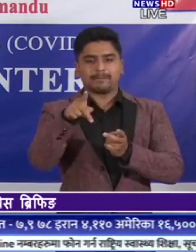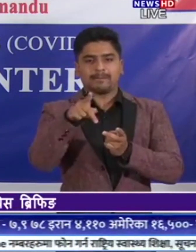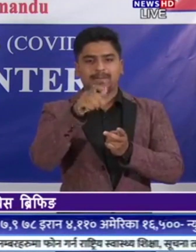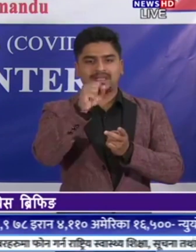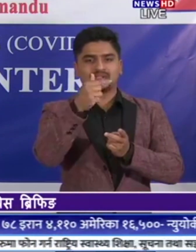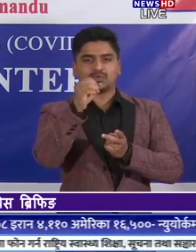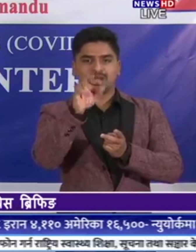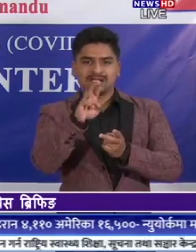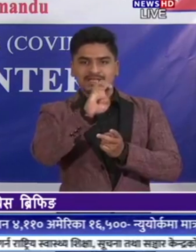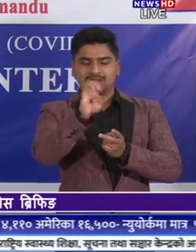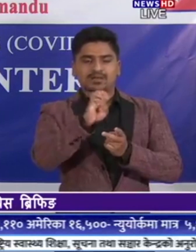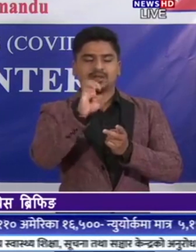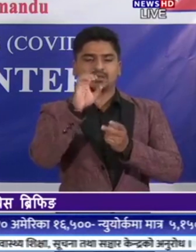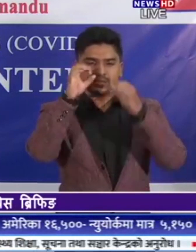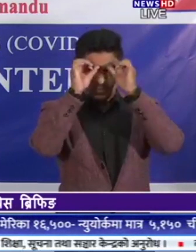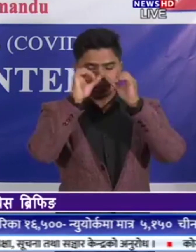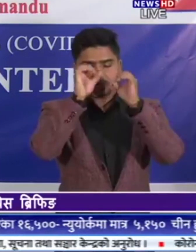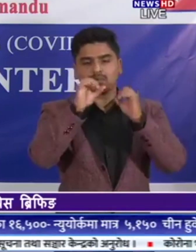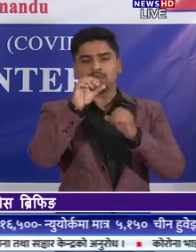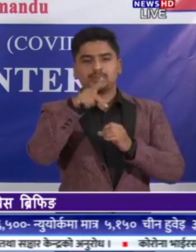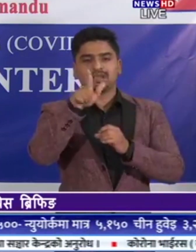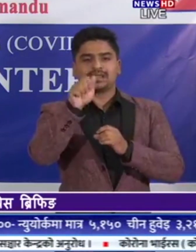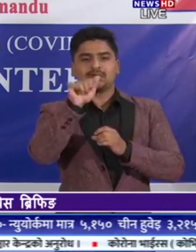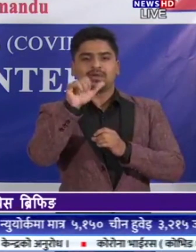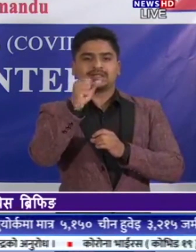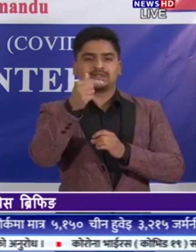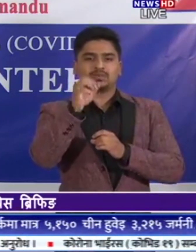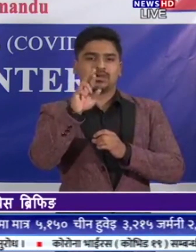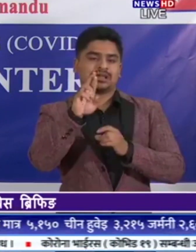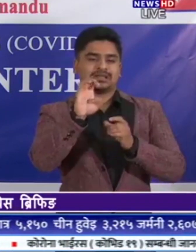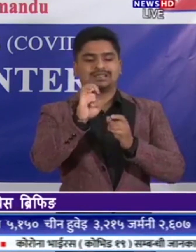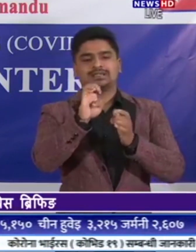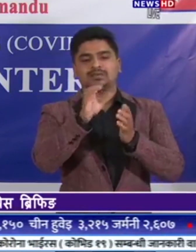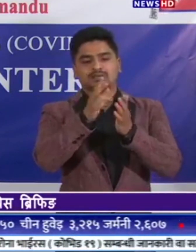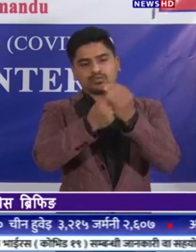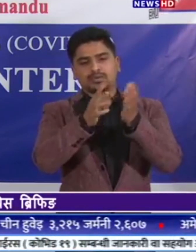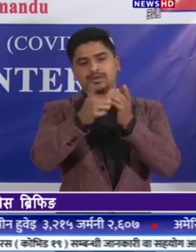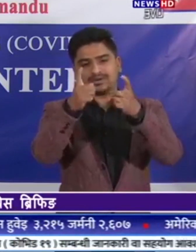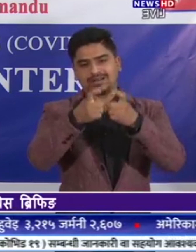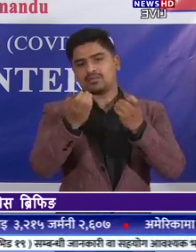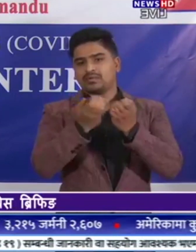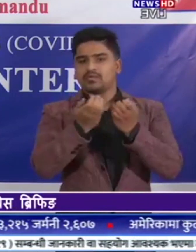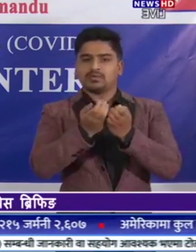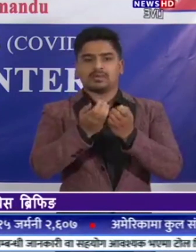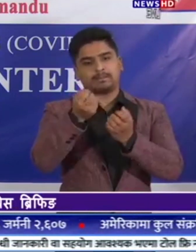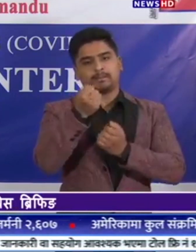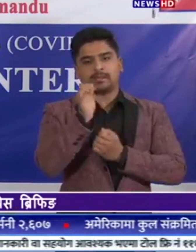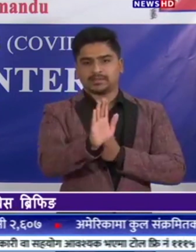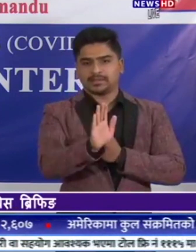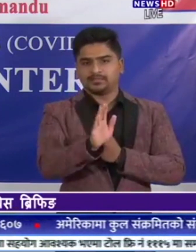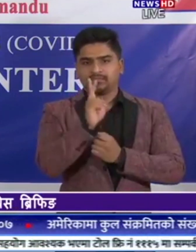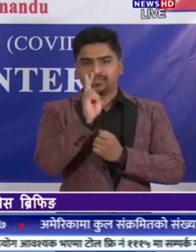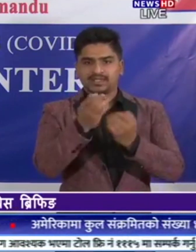इस्टोर रा गुगल को, प्ले इस्टोर दुवई बाट डाउनलोड गरना सकी ने, मैं इले जानकारी गराऊंछु, के इले शोदेर पठोन बाट थियो, तेसे गरी